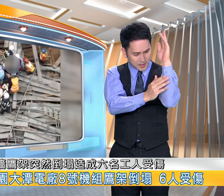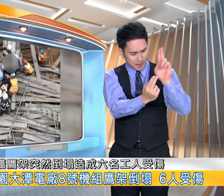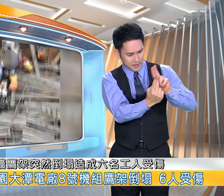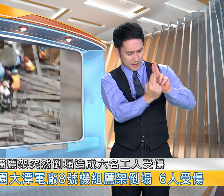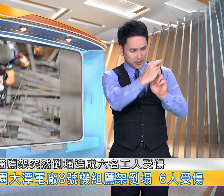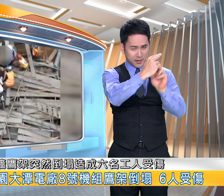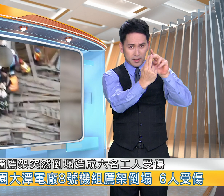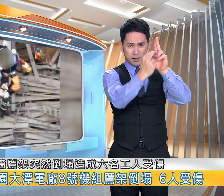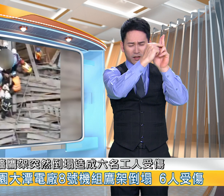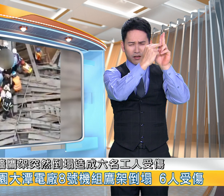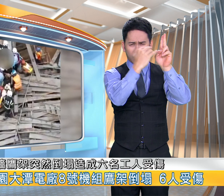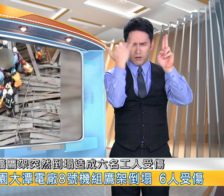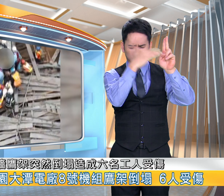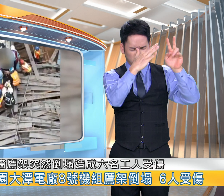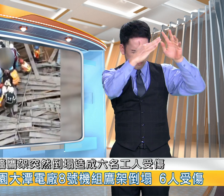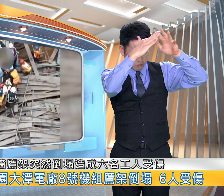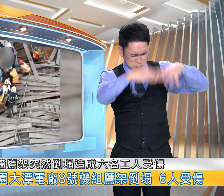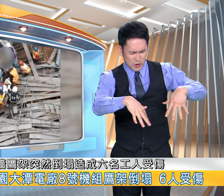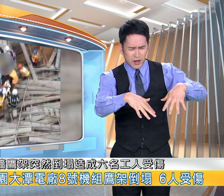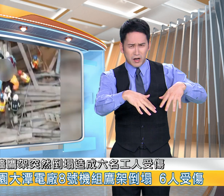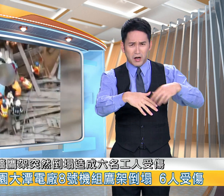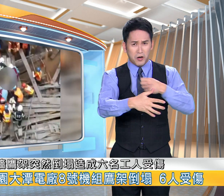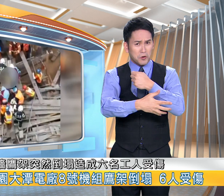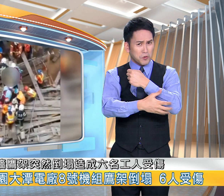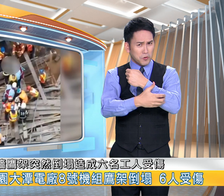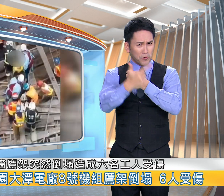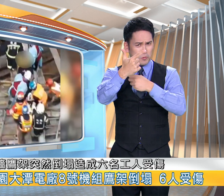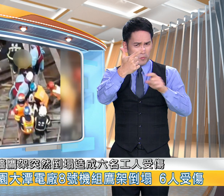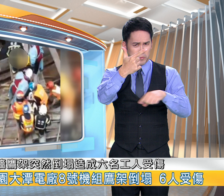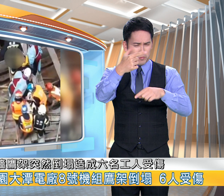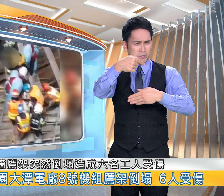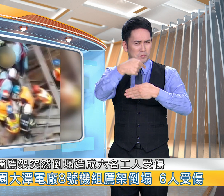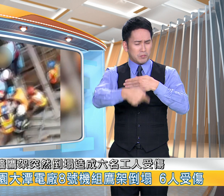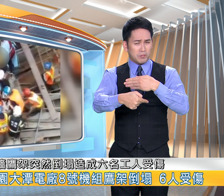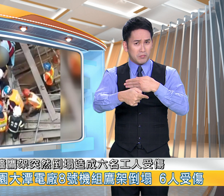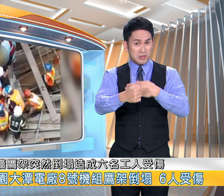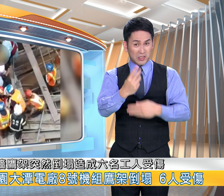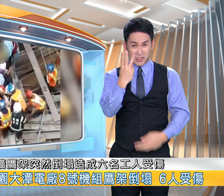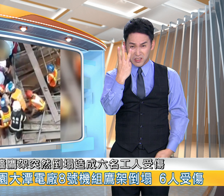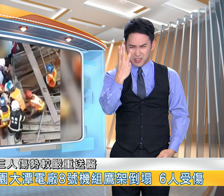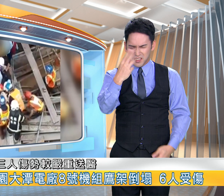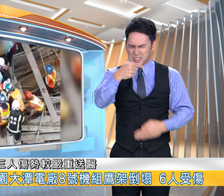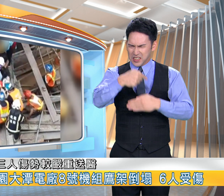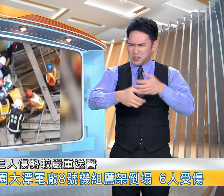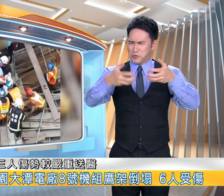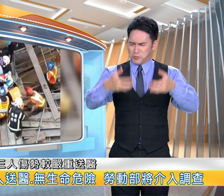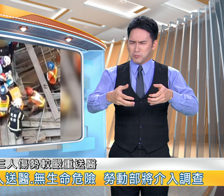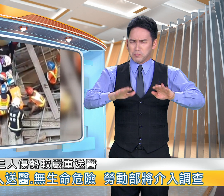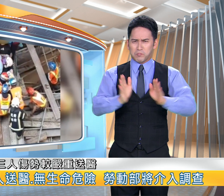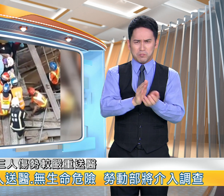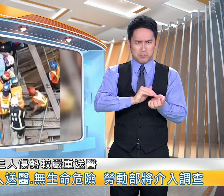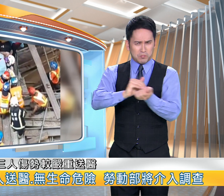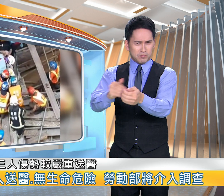外墙鹰架突然倒塌，造成了六名工人受伤，有三人伤势较严重送